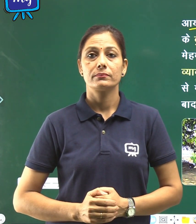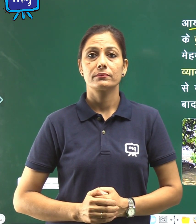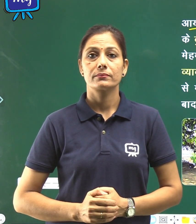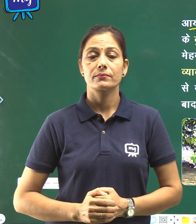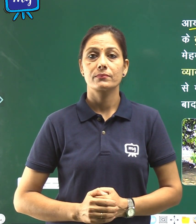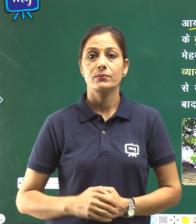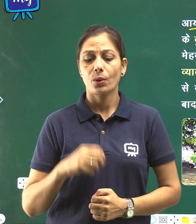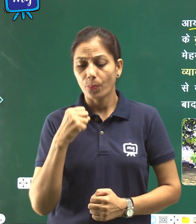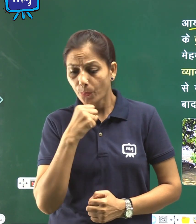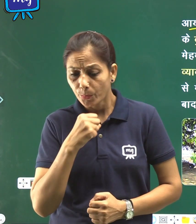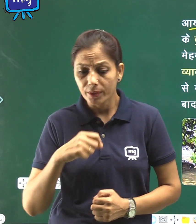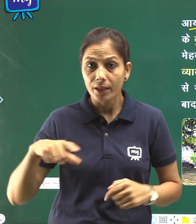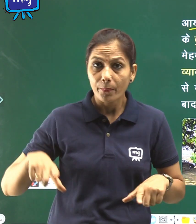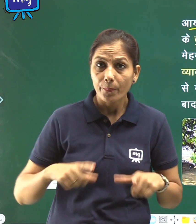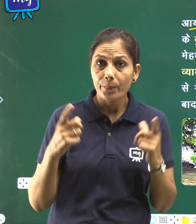पीपल का ये पेड़ है बच्चों,